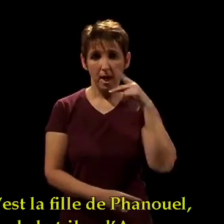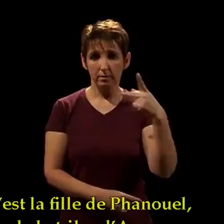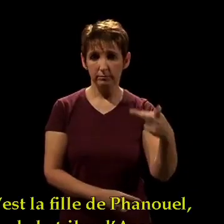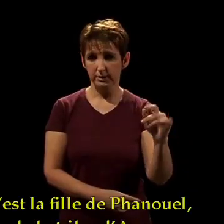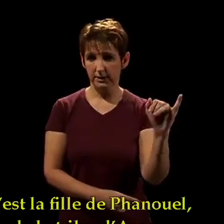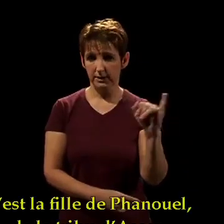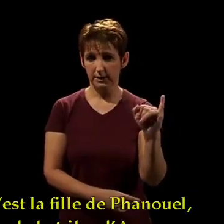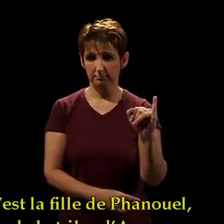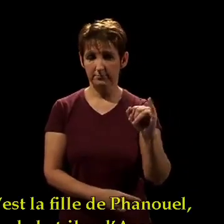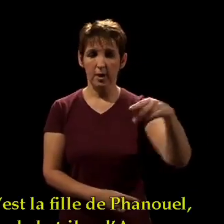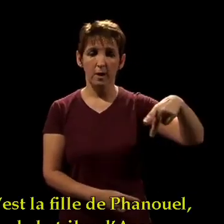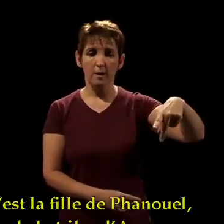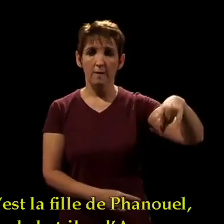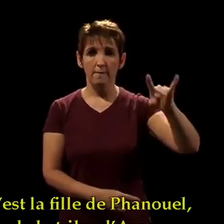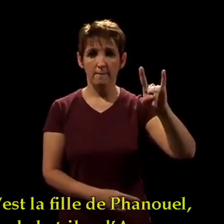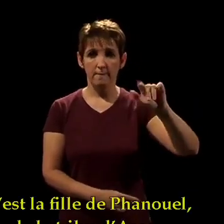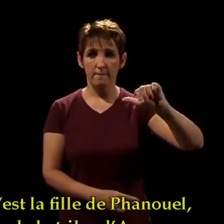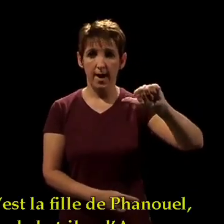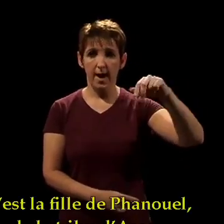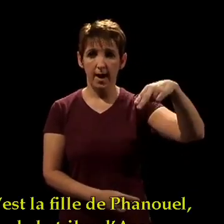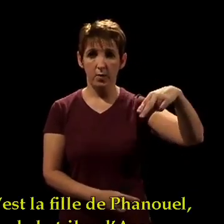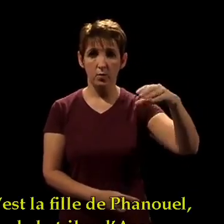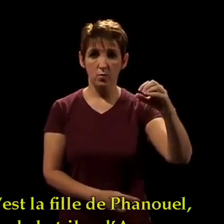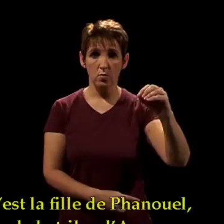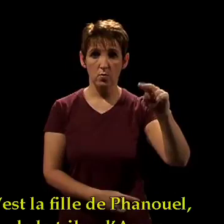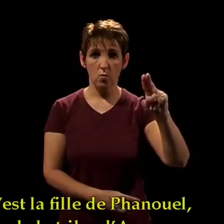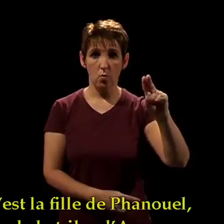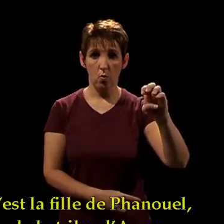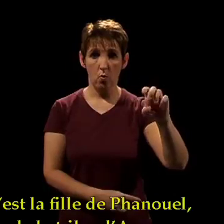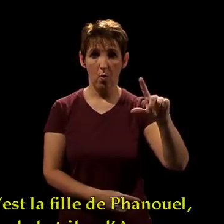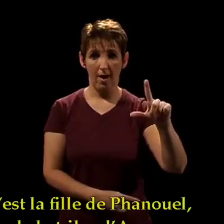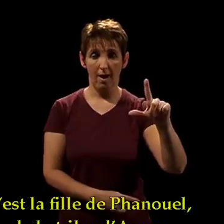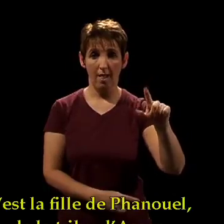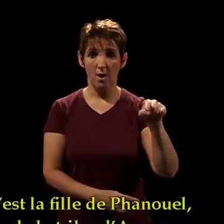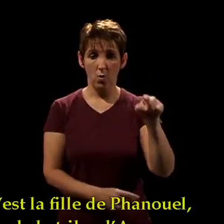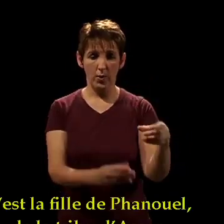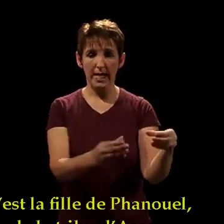C'est la fille de Phanuel, de la tribu d'Asser.